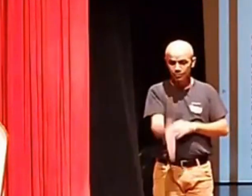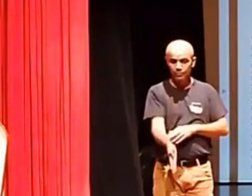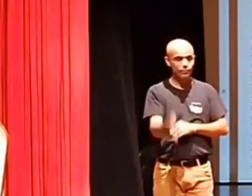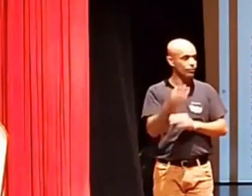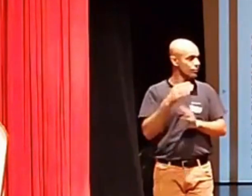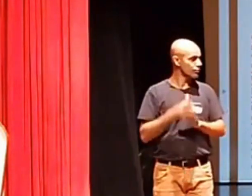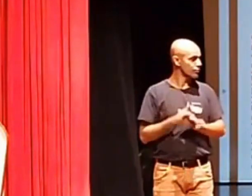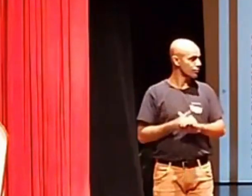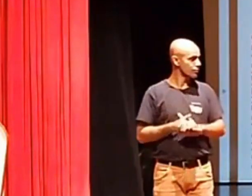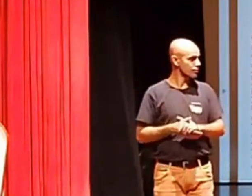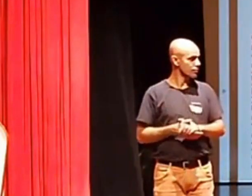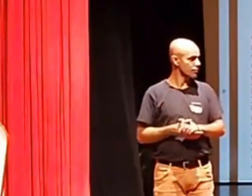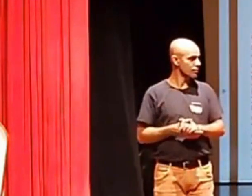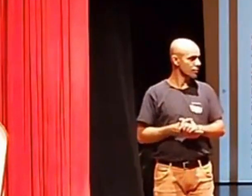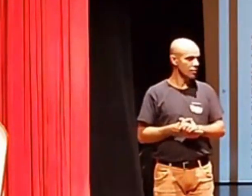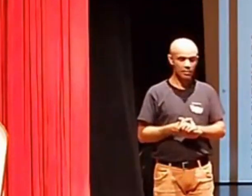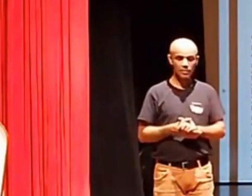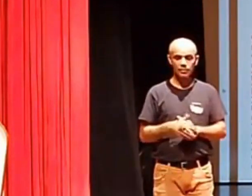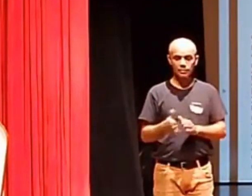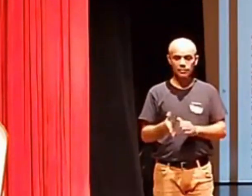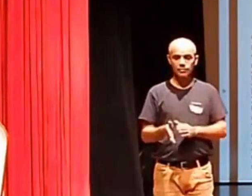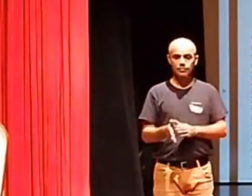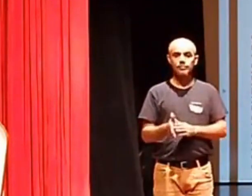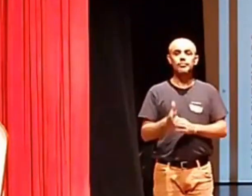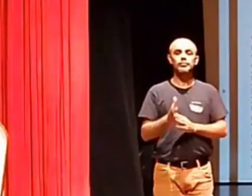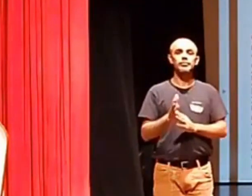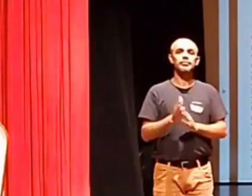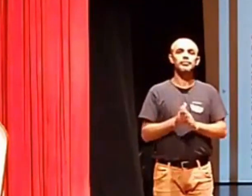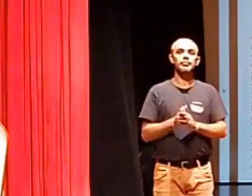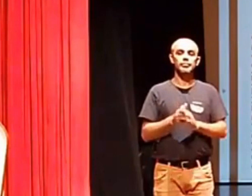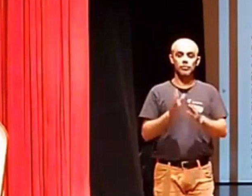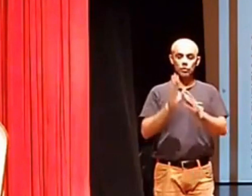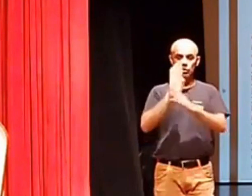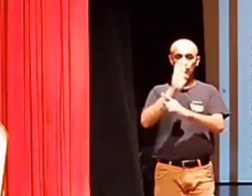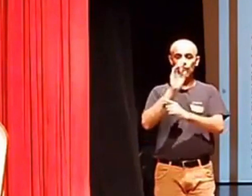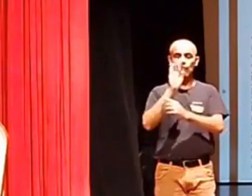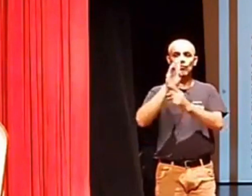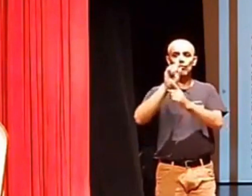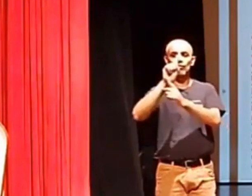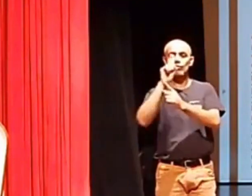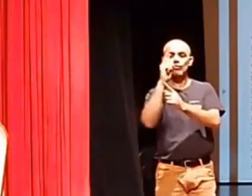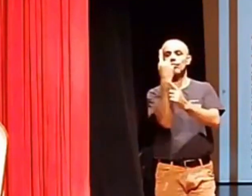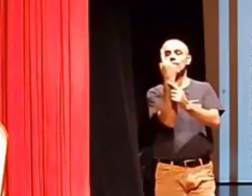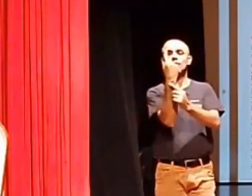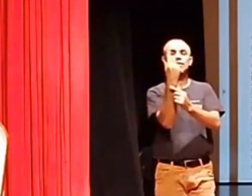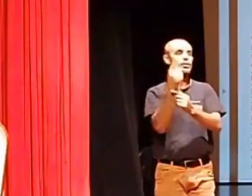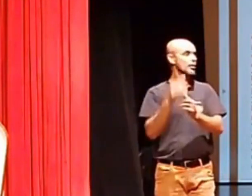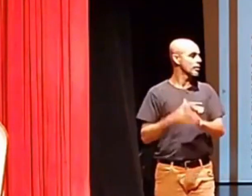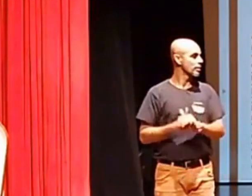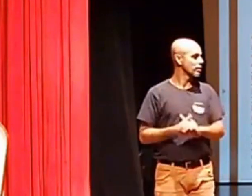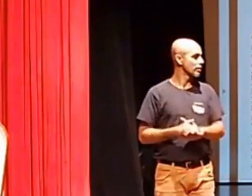Maria Lúcia, eu vou pedir para a senhora, por favor, virar de costas para o público.